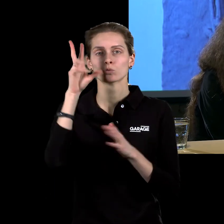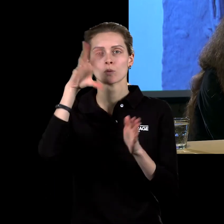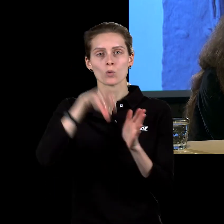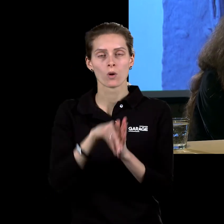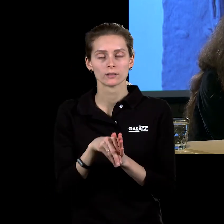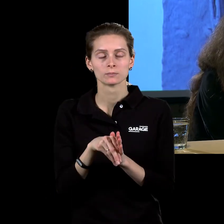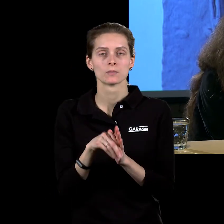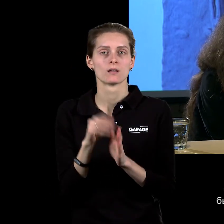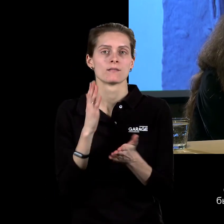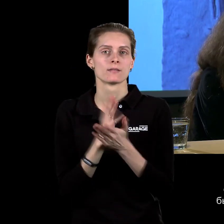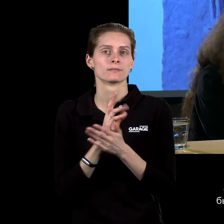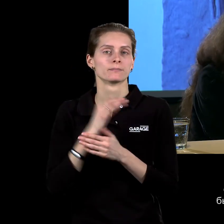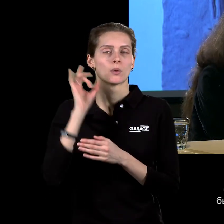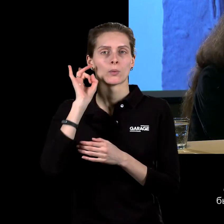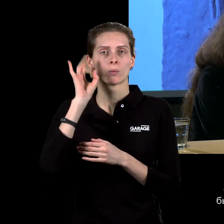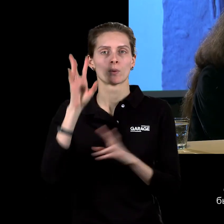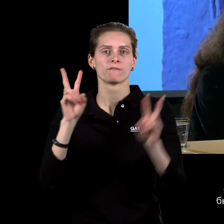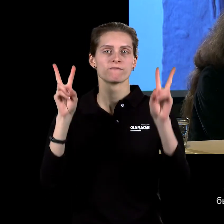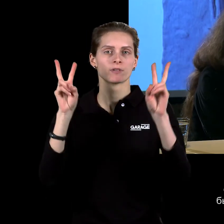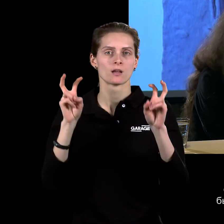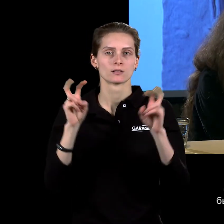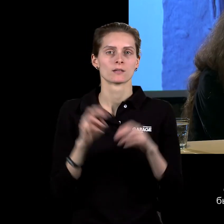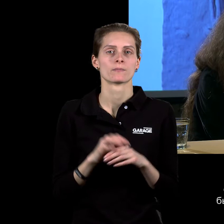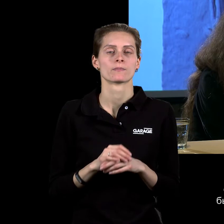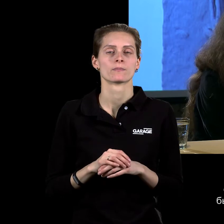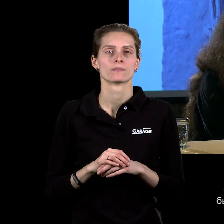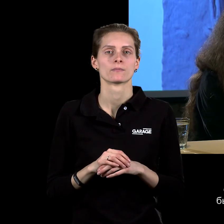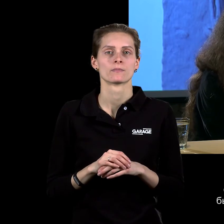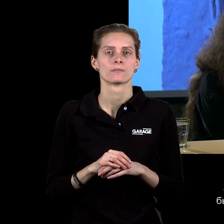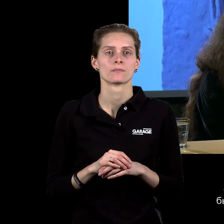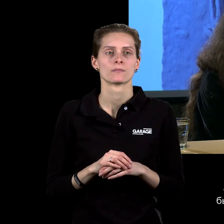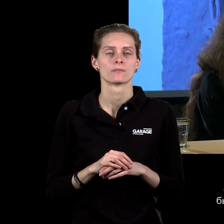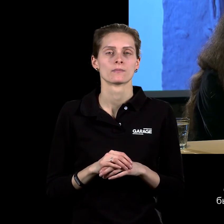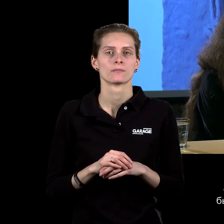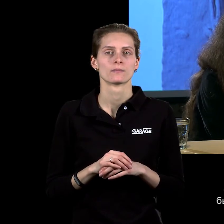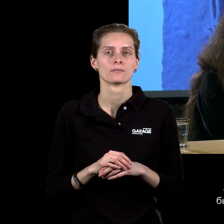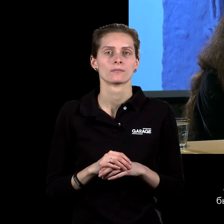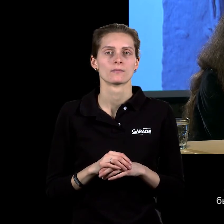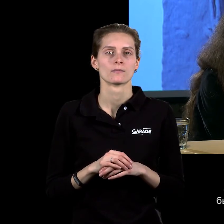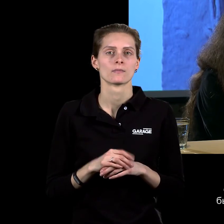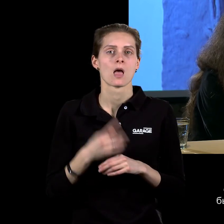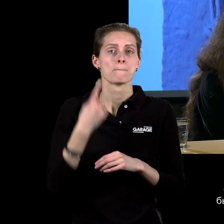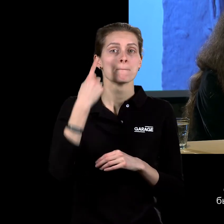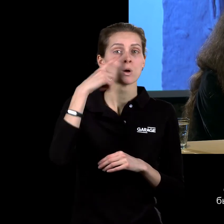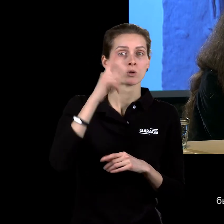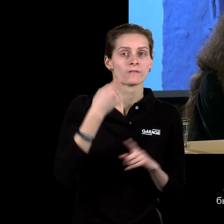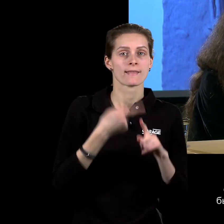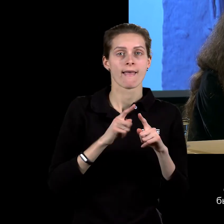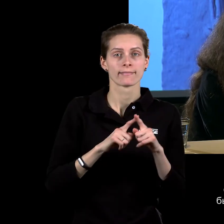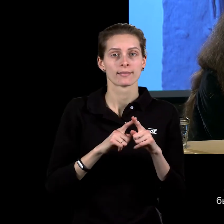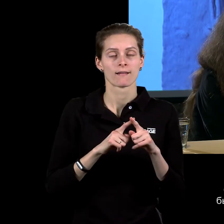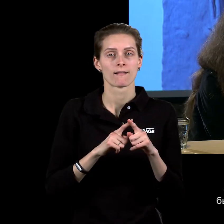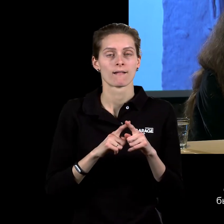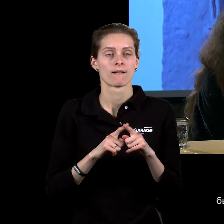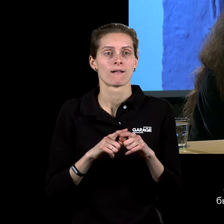есть знаменитая фраза, что как бы произведение – это идея этого произведения, это, как бы, эта идея может быть